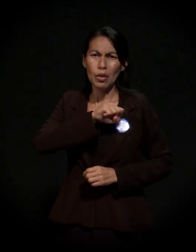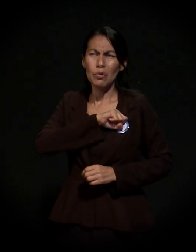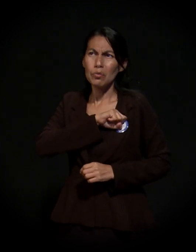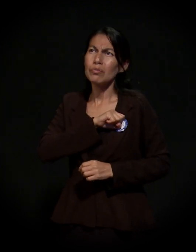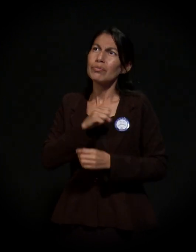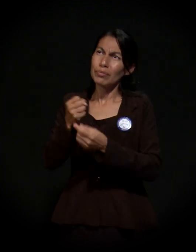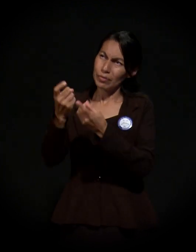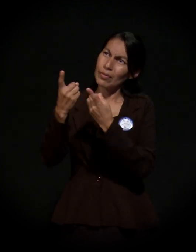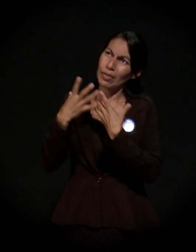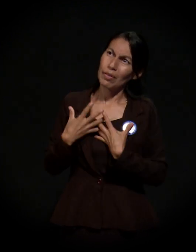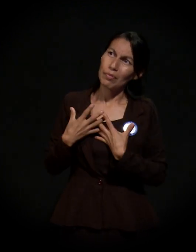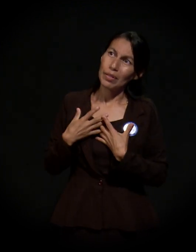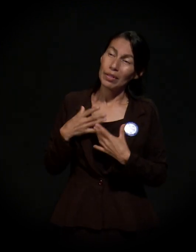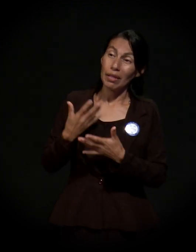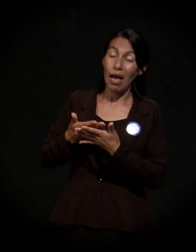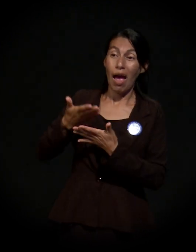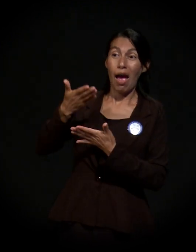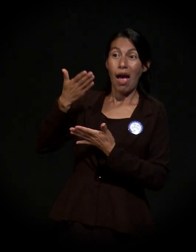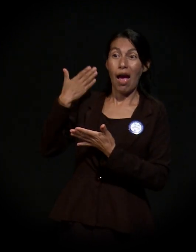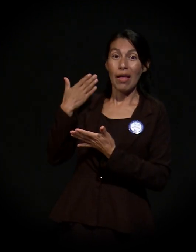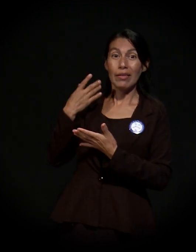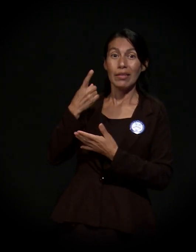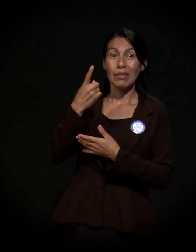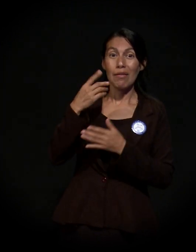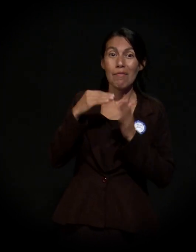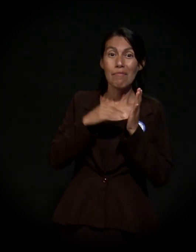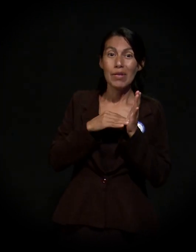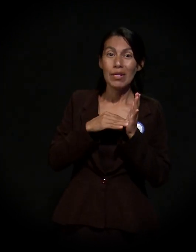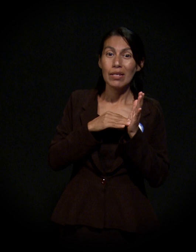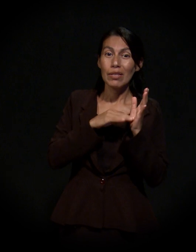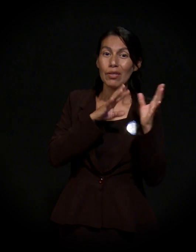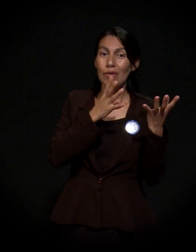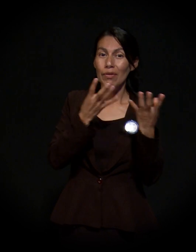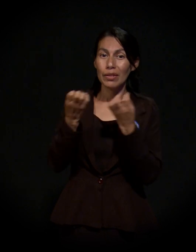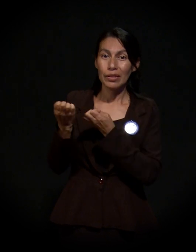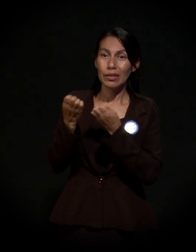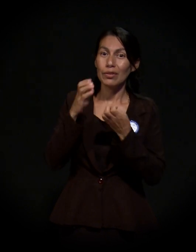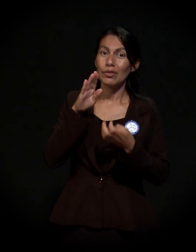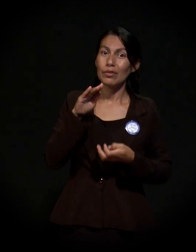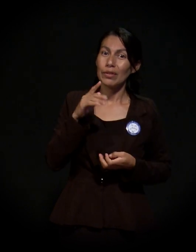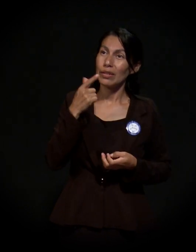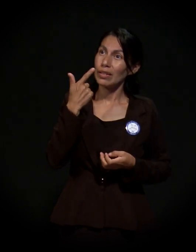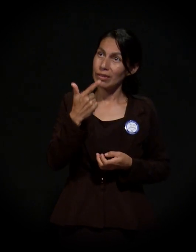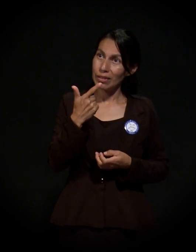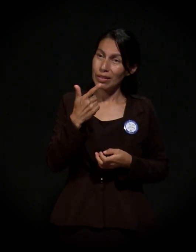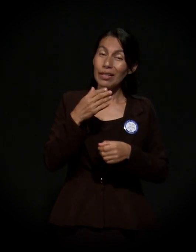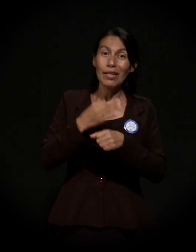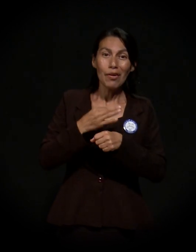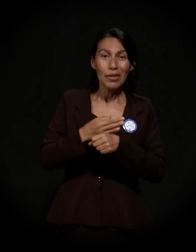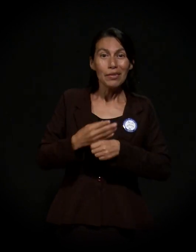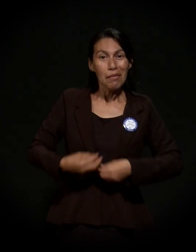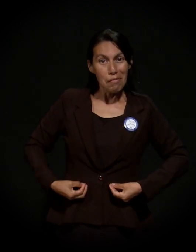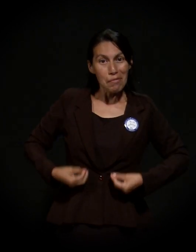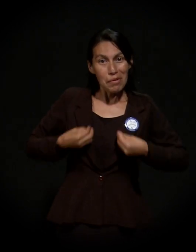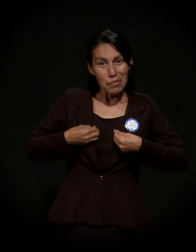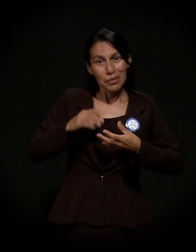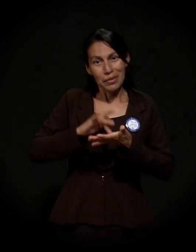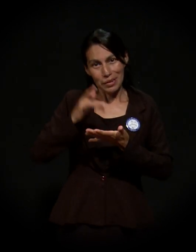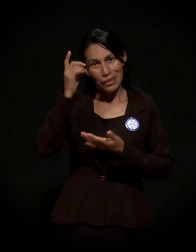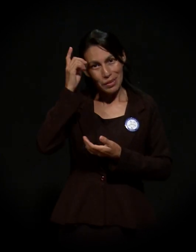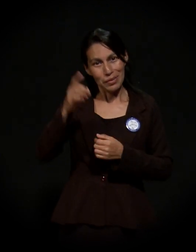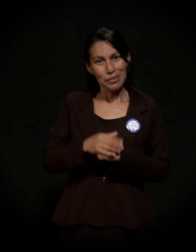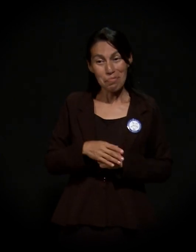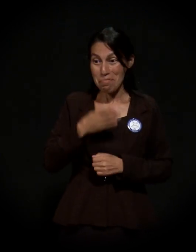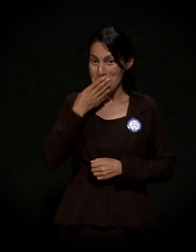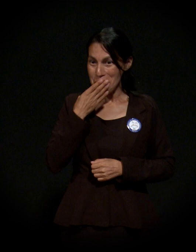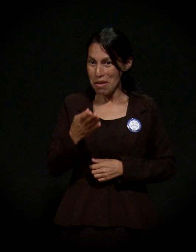fecha. Amén, Aurora, qué maravilloso. Eso nos alienta la fe, porque